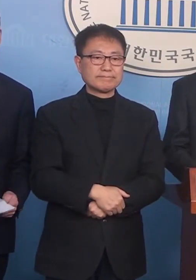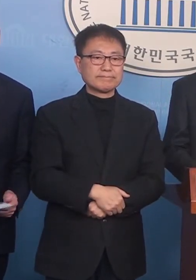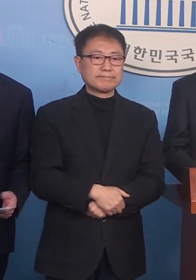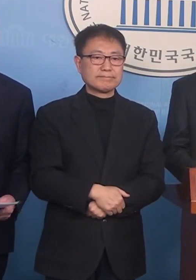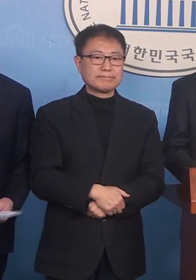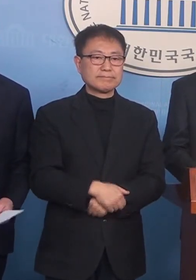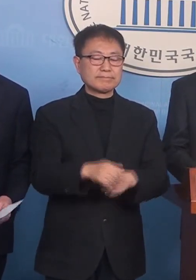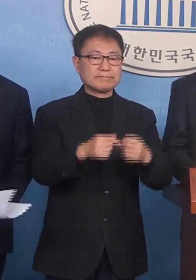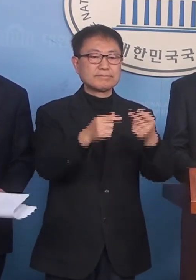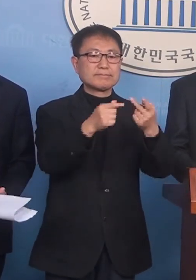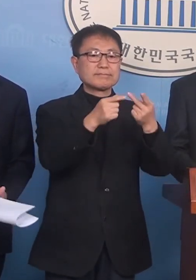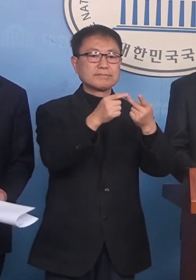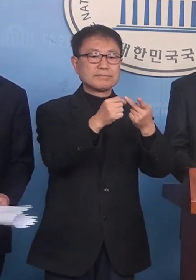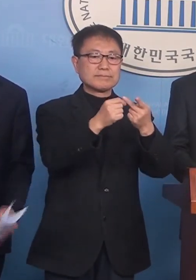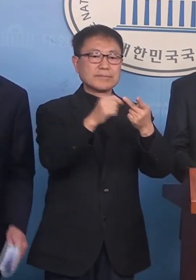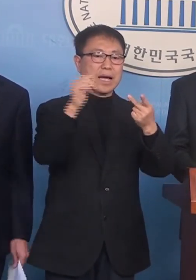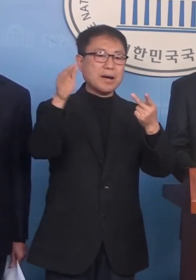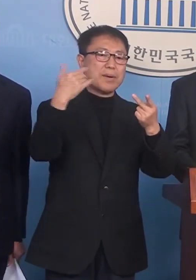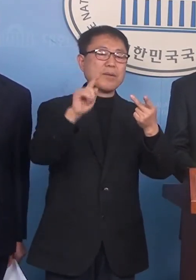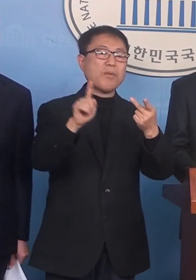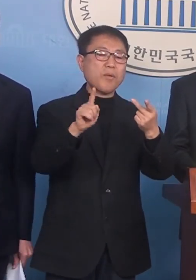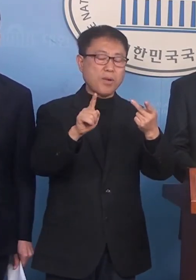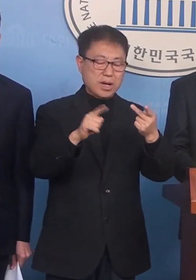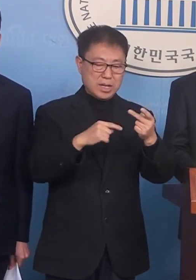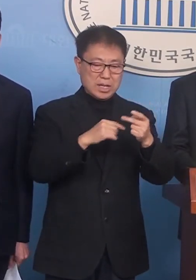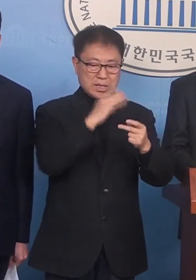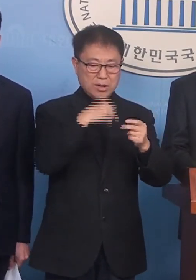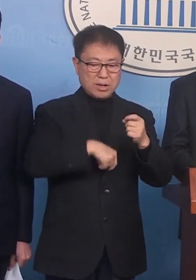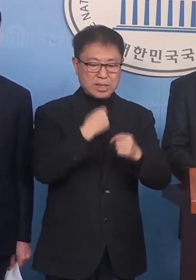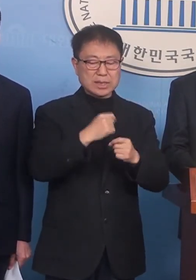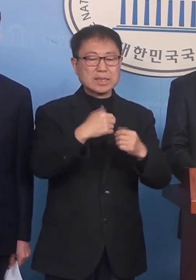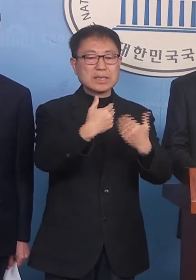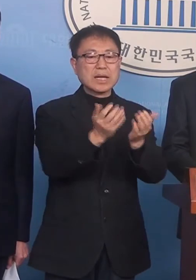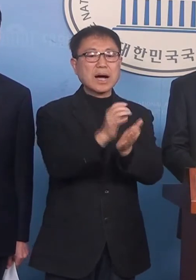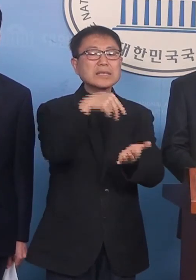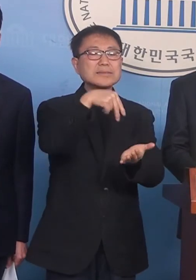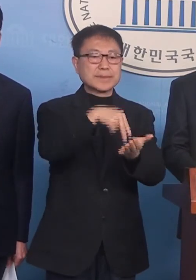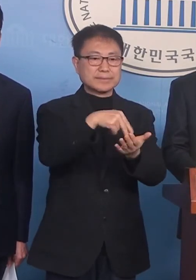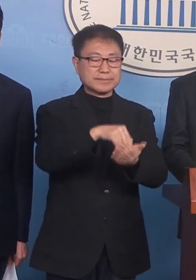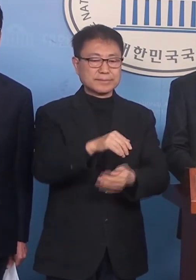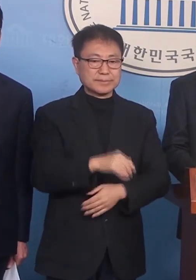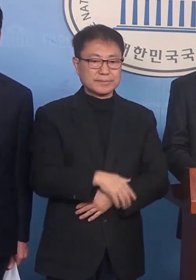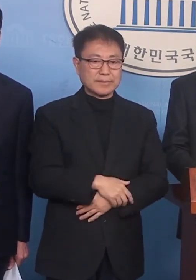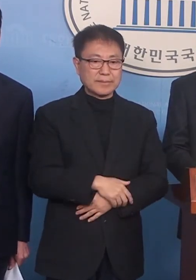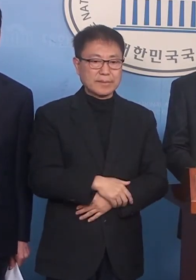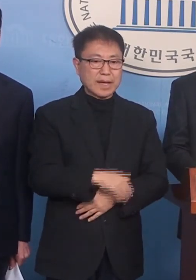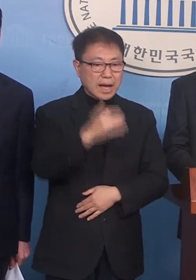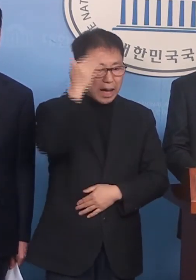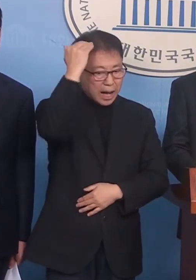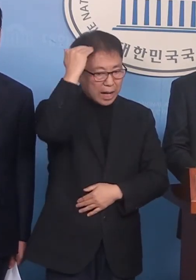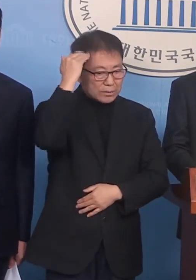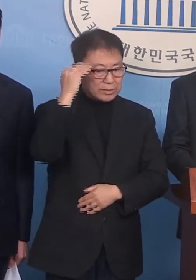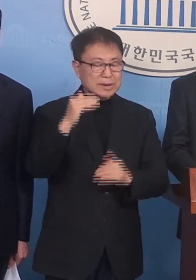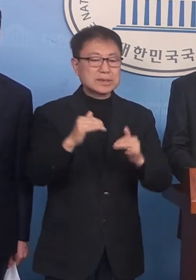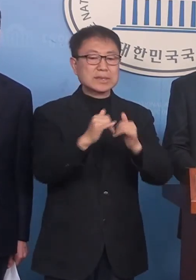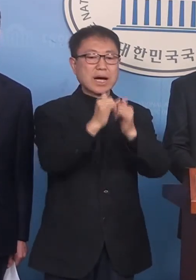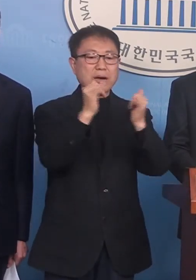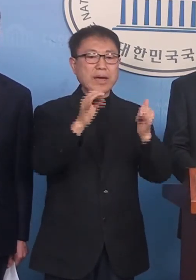다른 하나의 바람은 정의당의 현실입니다. 정의당은 그동안 우리 사회 일들을